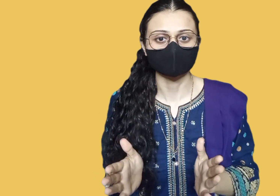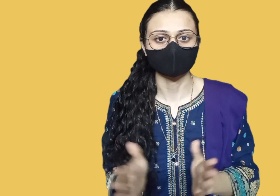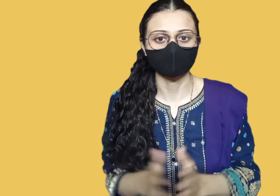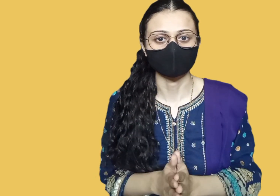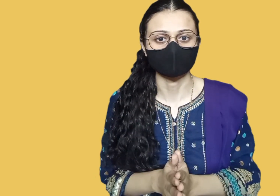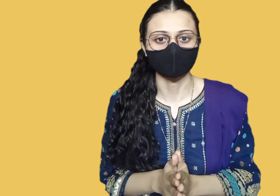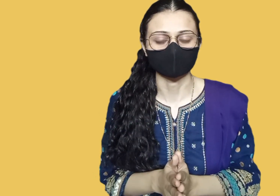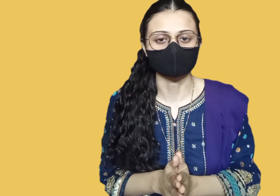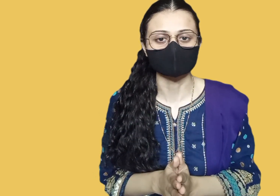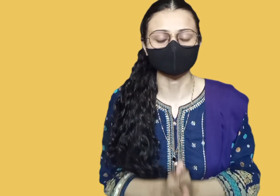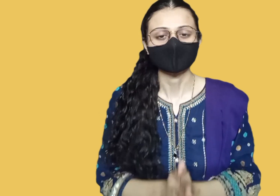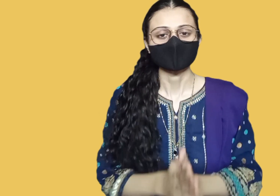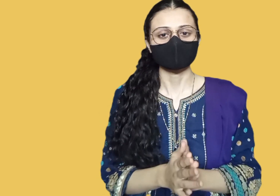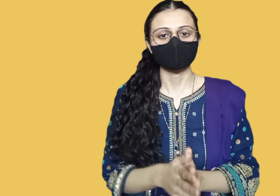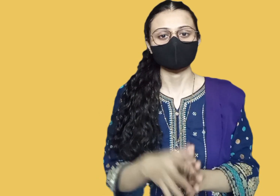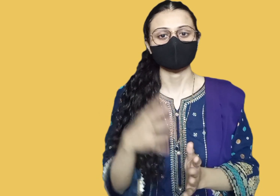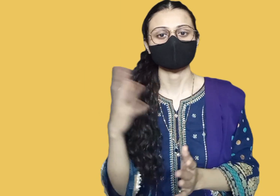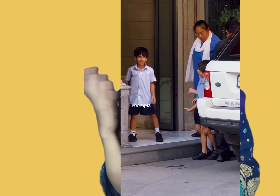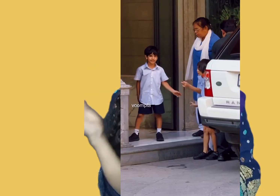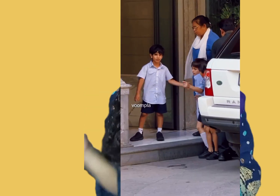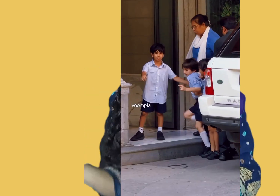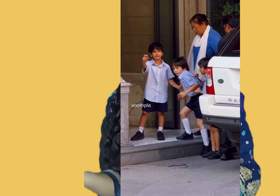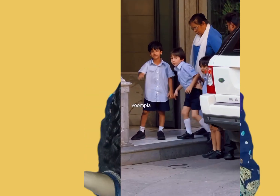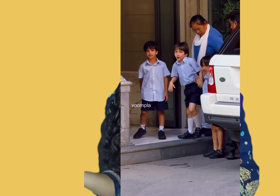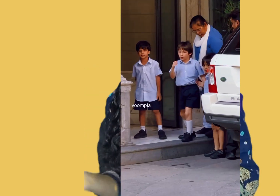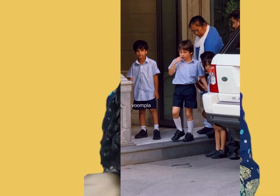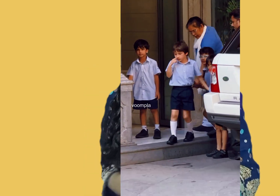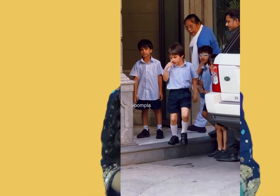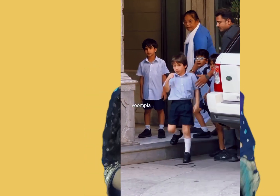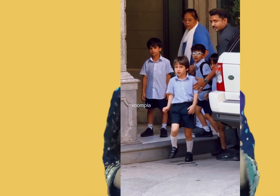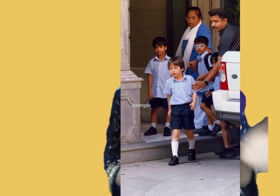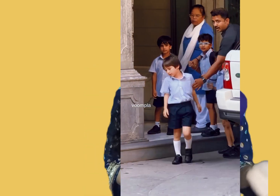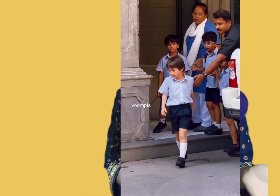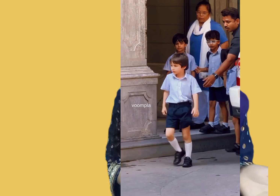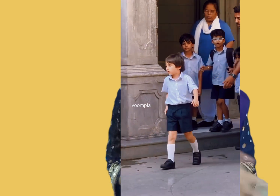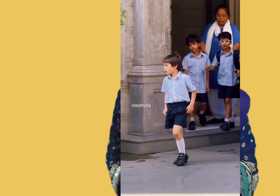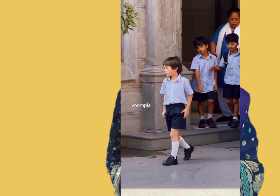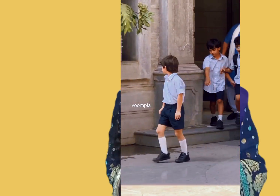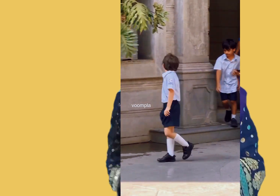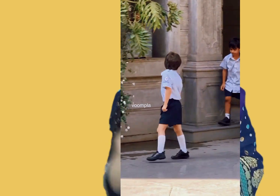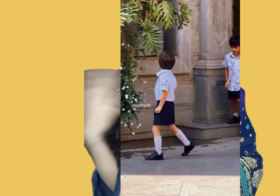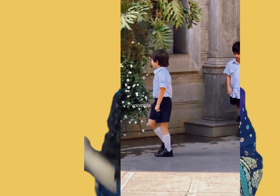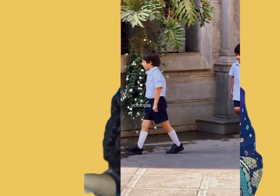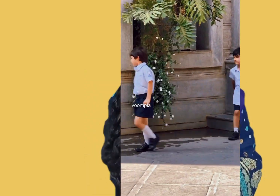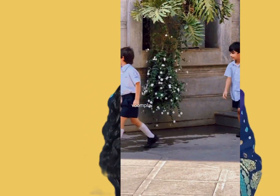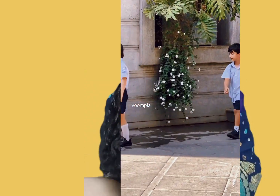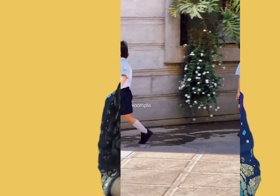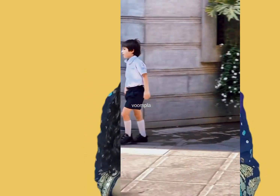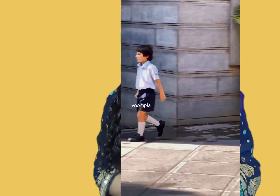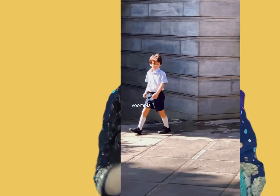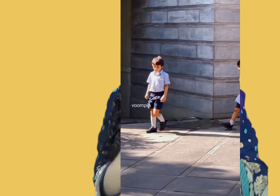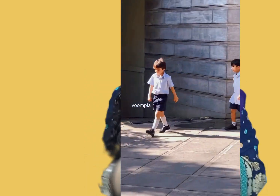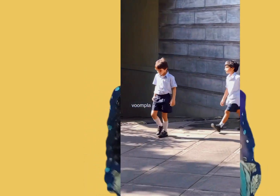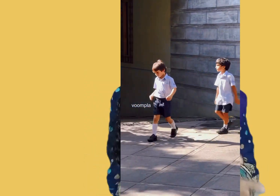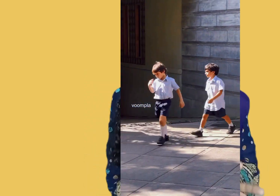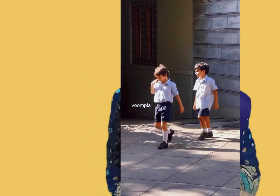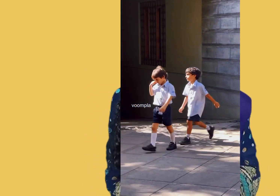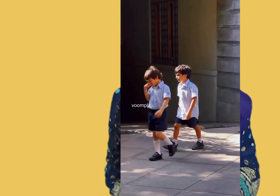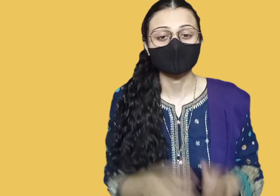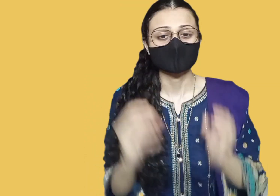है बॉलीवुड एक्टर्स का, चाहे उनका बेटा जो है वो स्कूल जा रहा हो, चाहे वो लंच पे जा रहे हों, चाहे वो जिम करने जा रहे हों, चाहे वो एयरपोर्ट जा रहे हों,